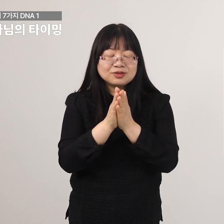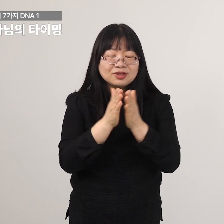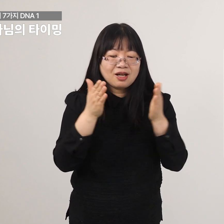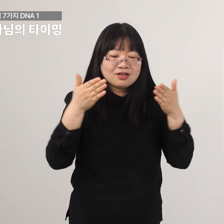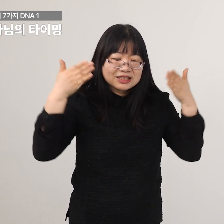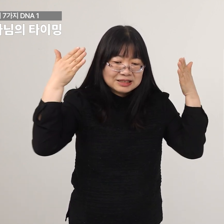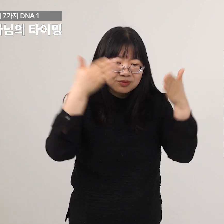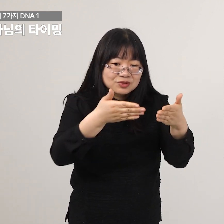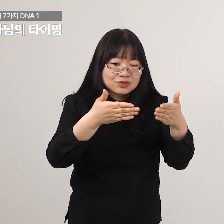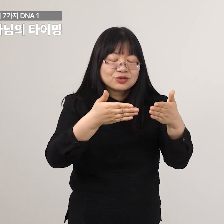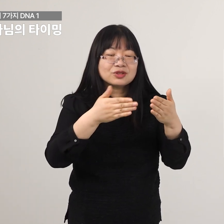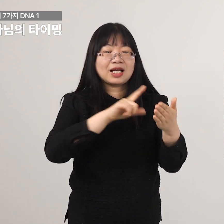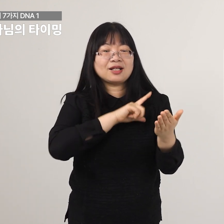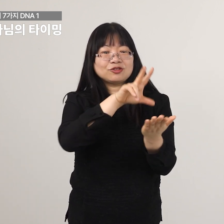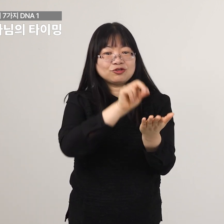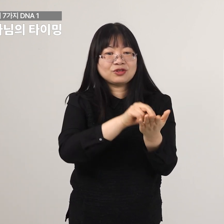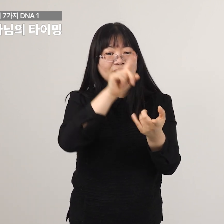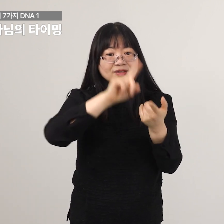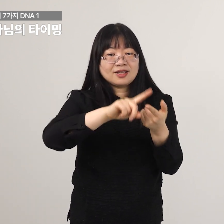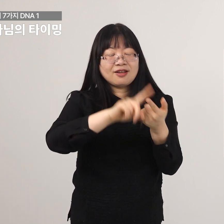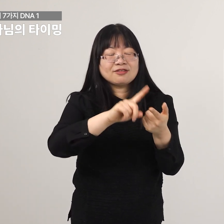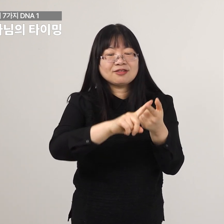집중적으로 한 주제에 대해서